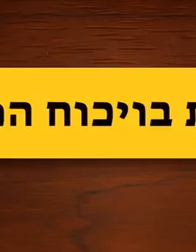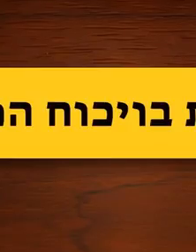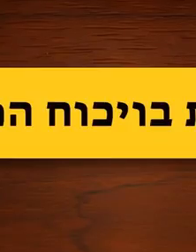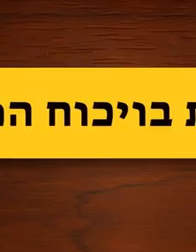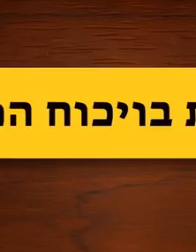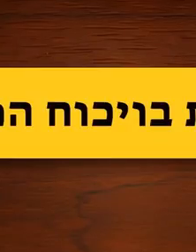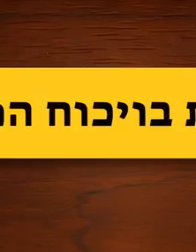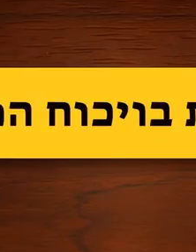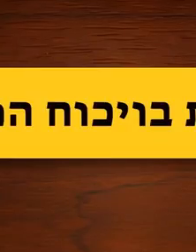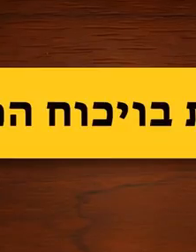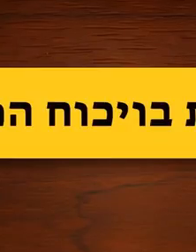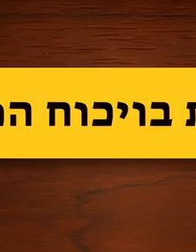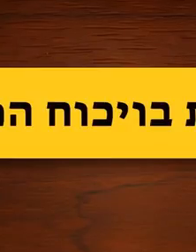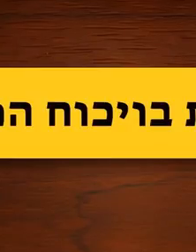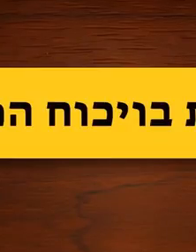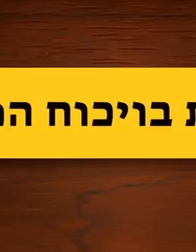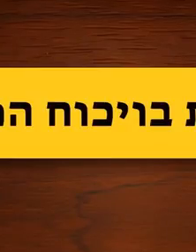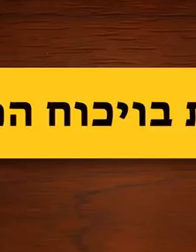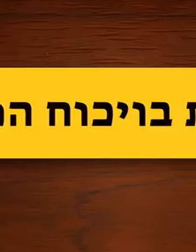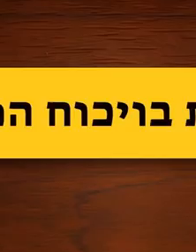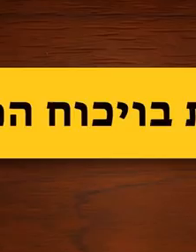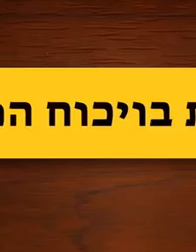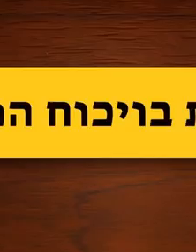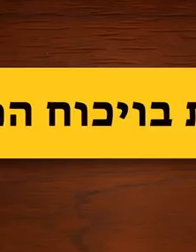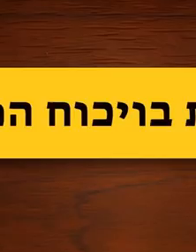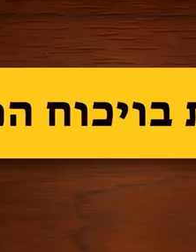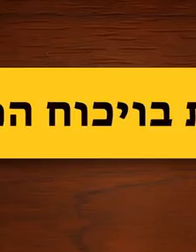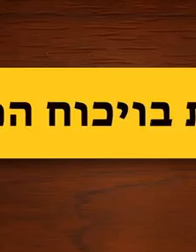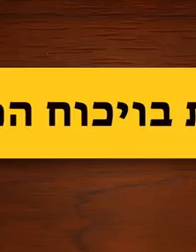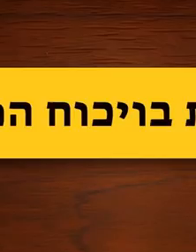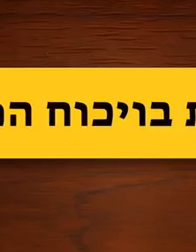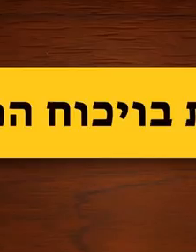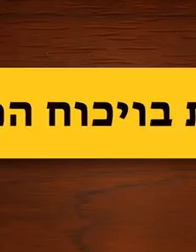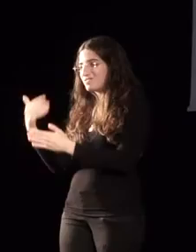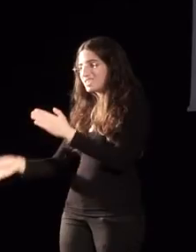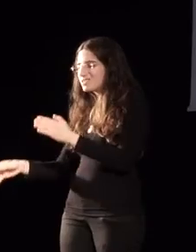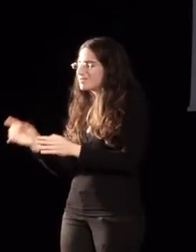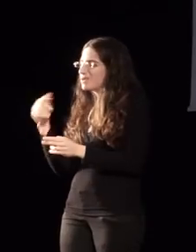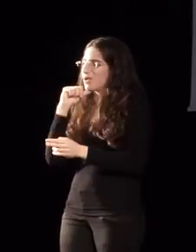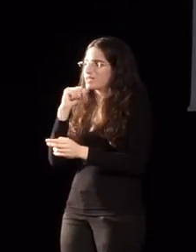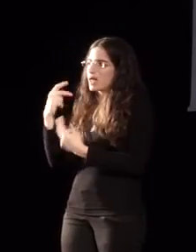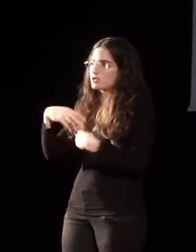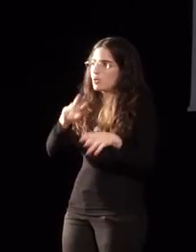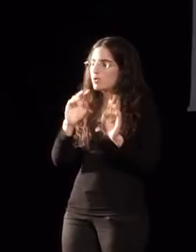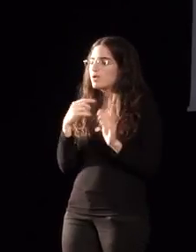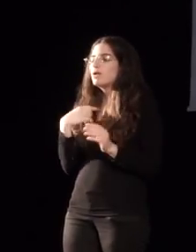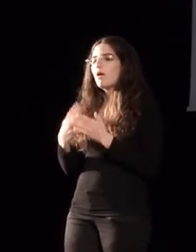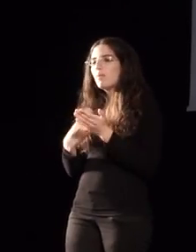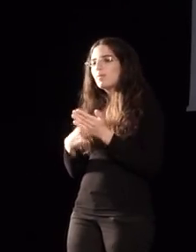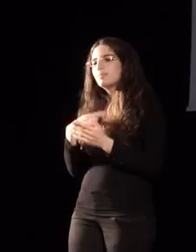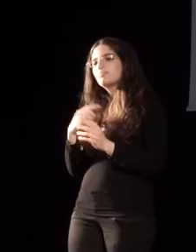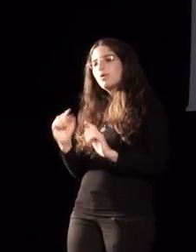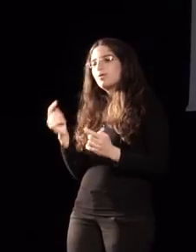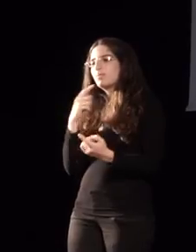יכול לנצח בוויכוח שלך, ובסופו של דבר זה שהפסיד את הוויכוח, הוא לא יחזור אליך. ואני חושב שזה קורה הרבה פעמים כשאנחנו מדברים עם